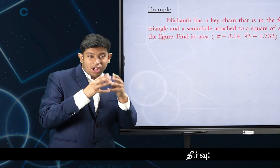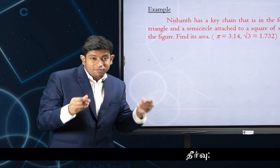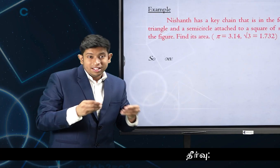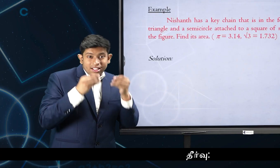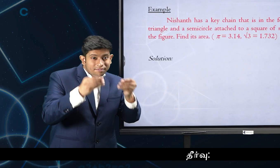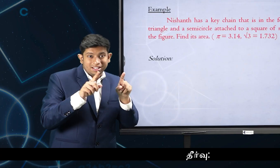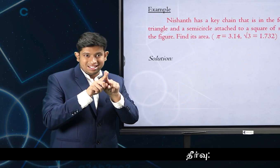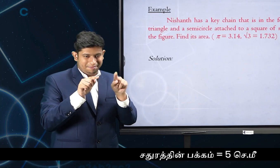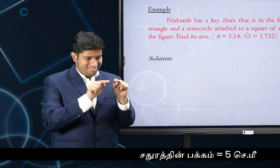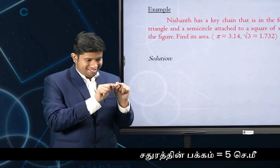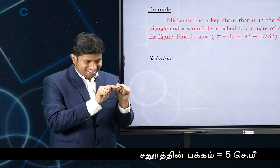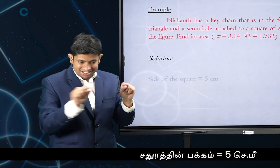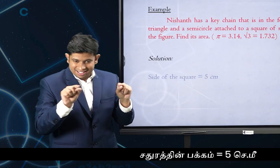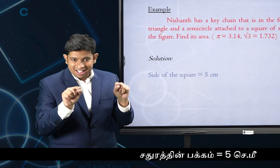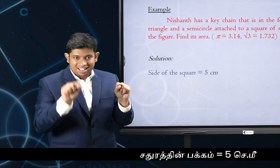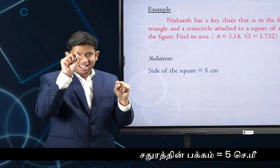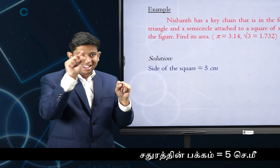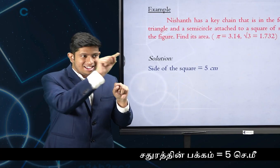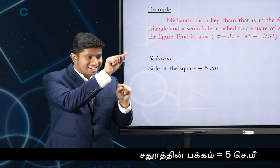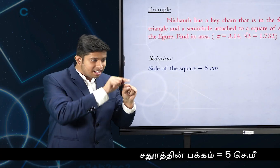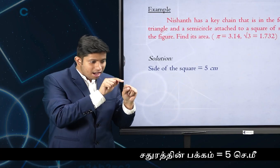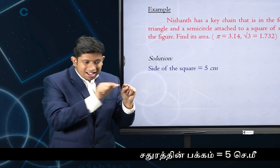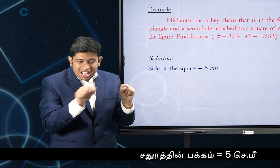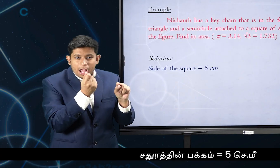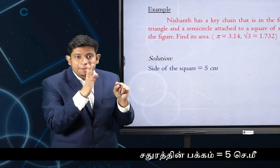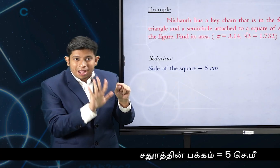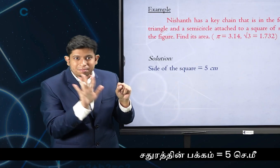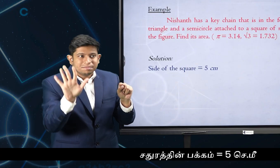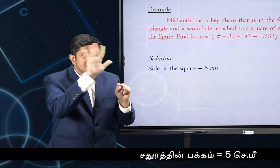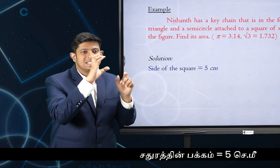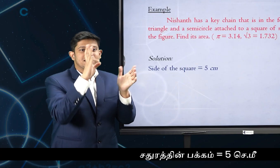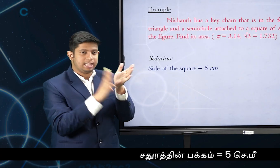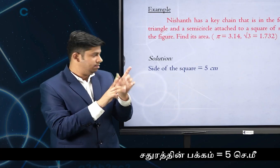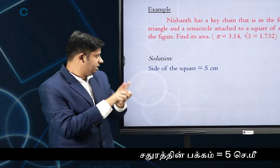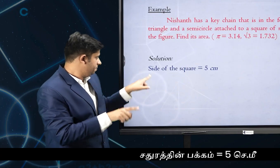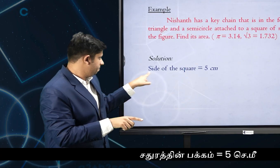தீர்வு: சதுரத்தின் பக்கம் ஈடு 5 சென்டிமீட்டர்.